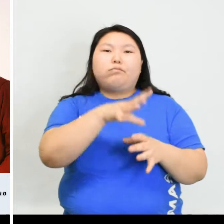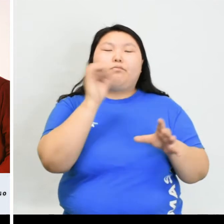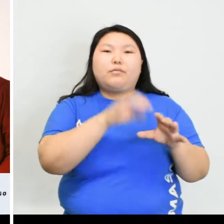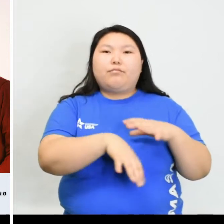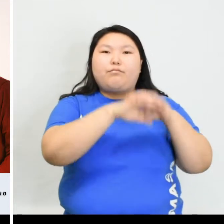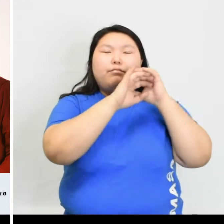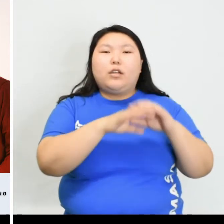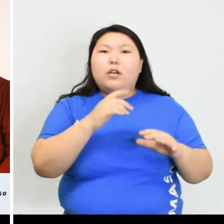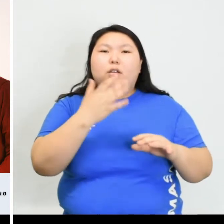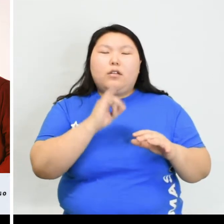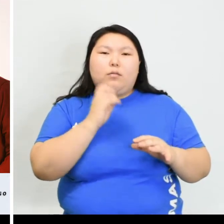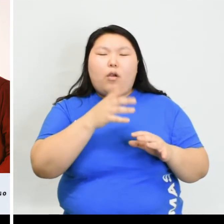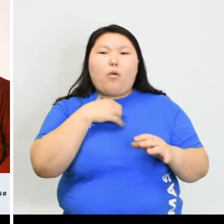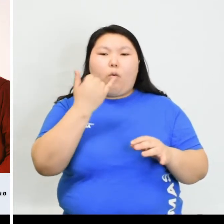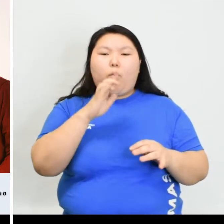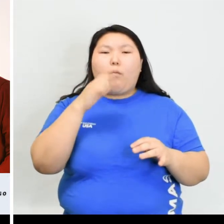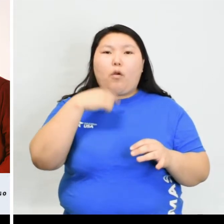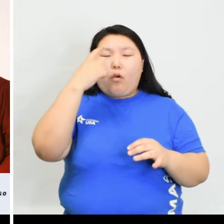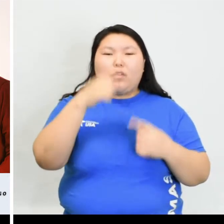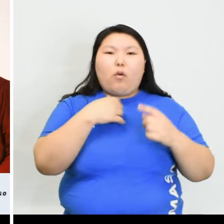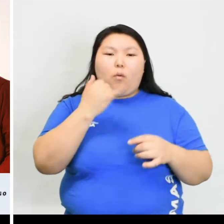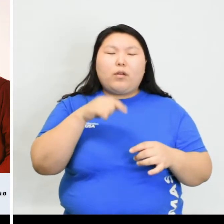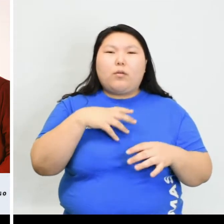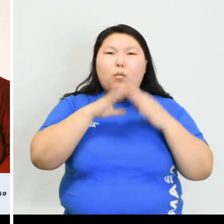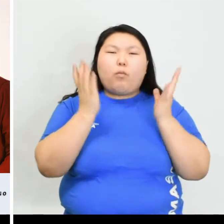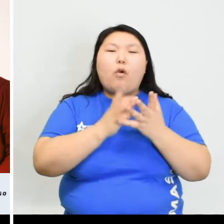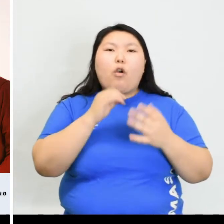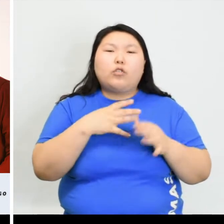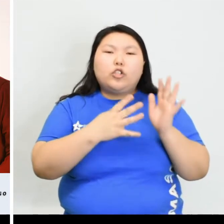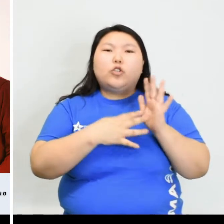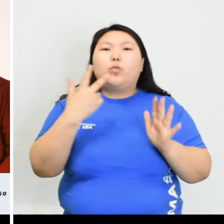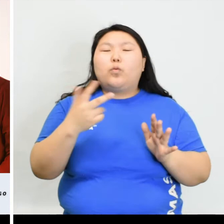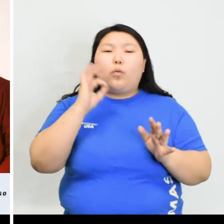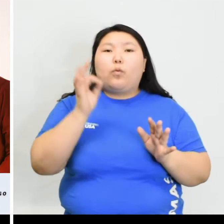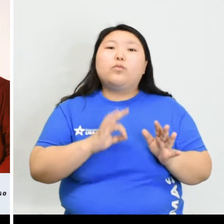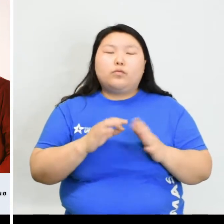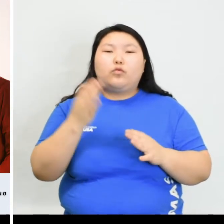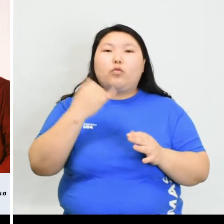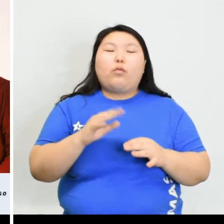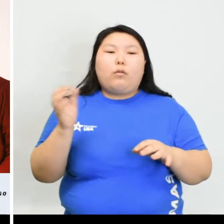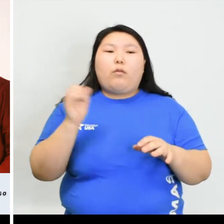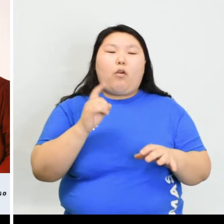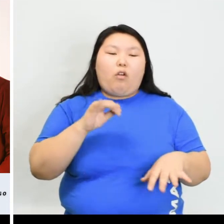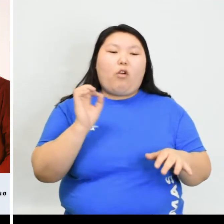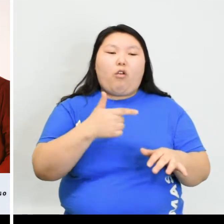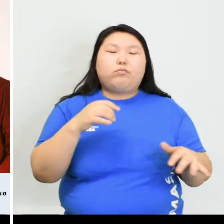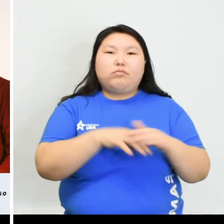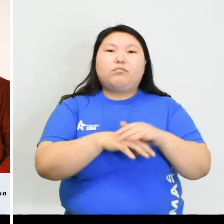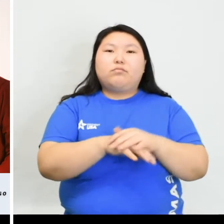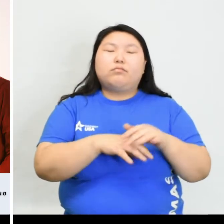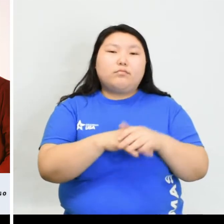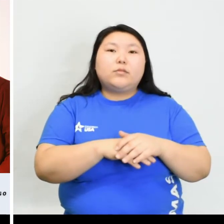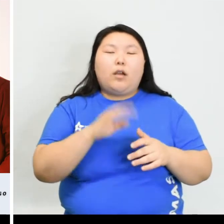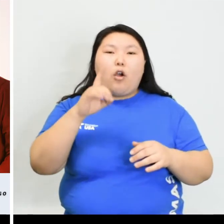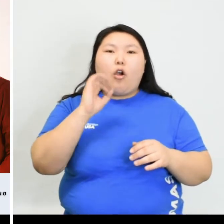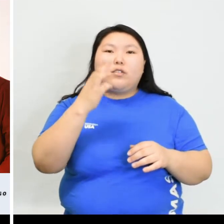Монголч гэхээс илүү баг Улаанбаатартай манай бүх хого 93% нь шууд болж байгаа шүү дээ. Landfill гэж ярьдаг шүү дээ. Хогны